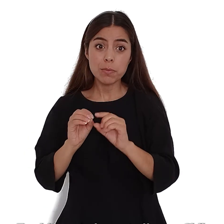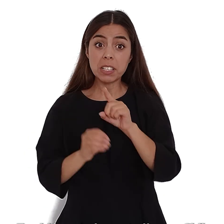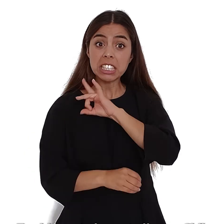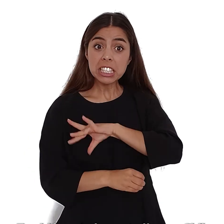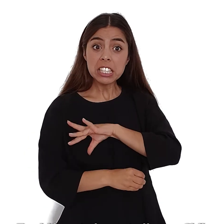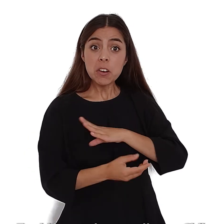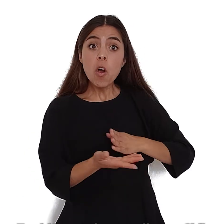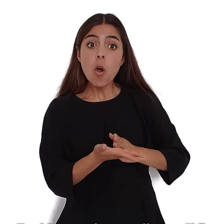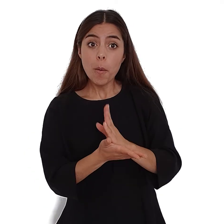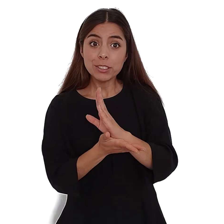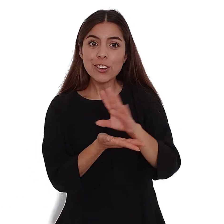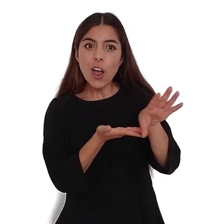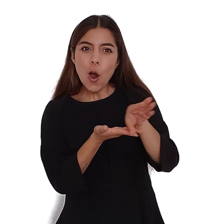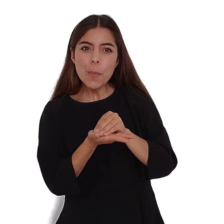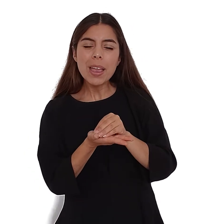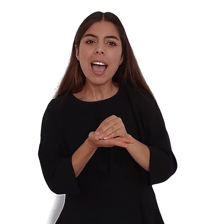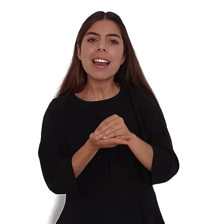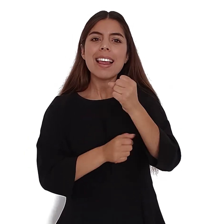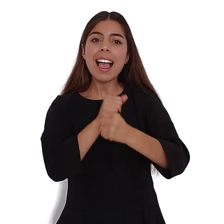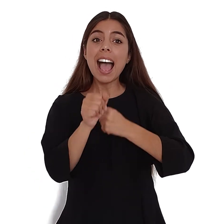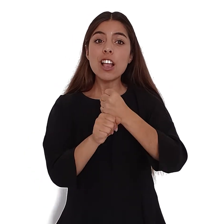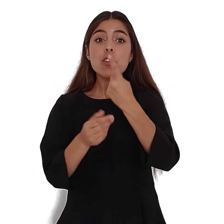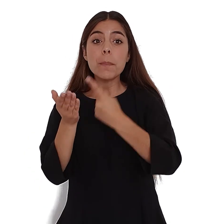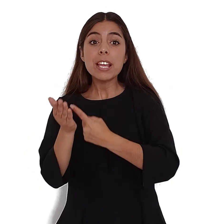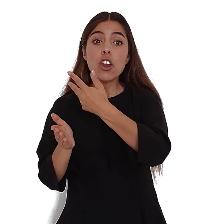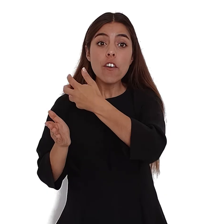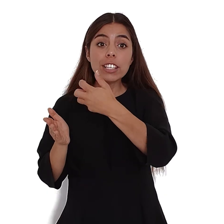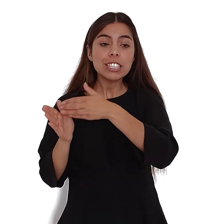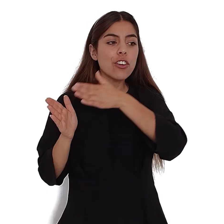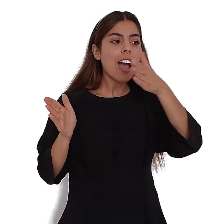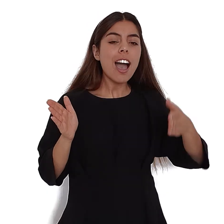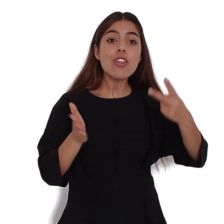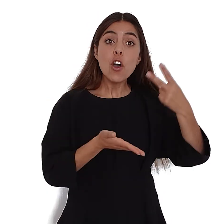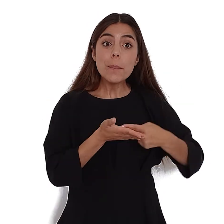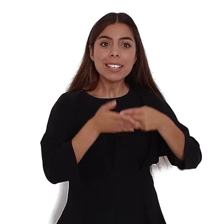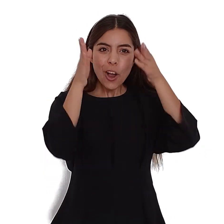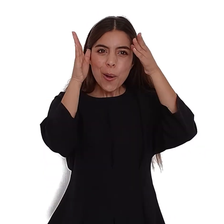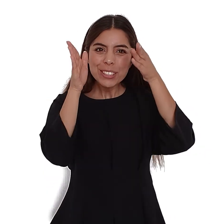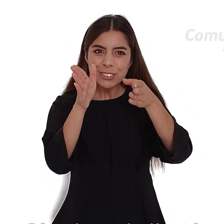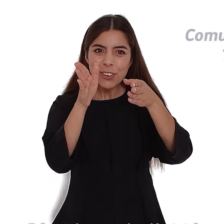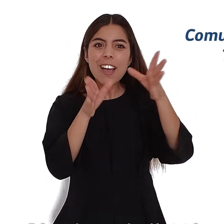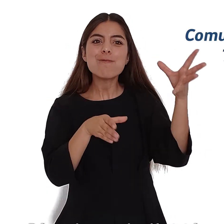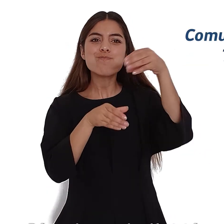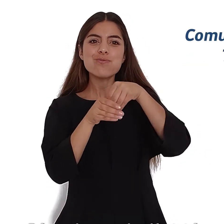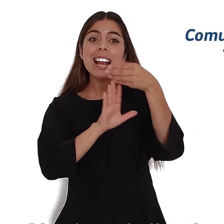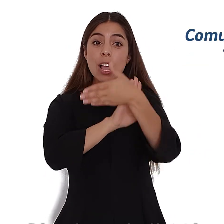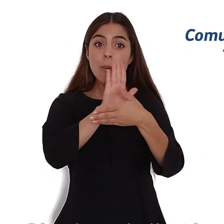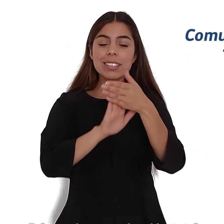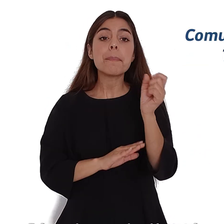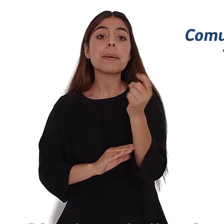la década del 80 paulatinamente comienzan a tomar fuerza enfoques que incluyen la lengua de señas. Primero la comunicación total,